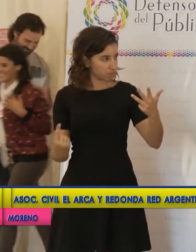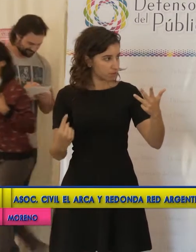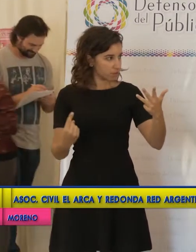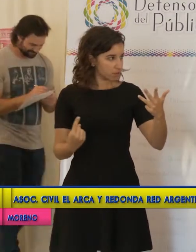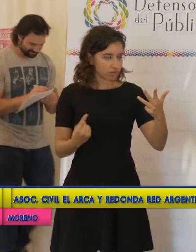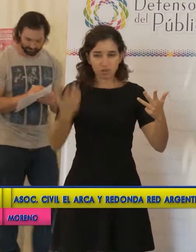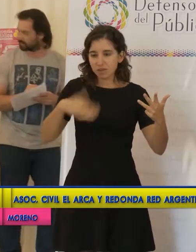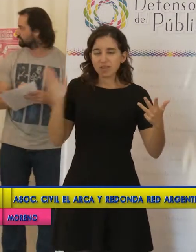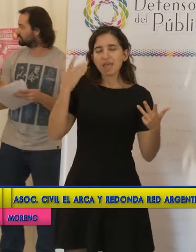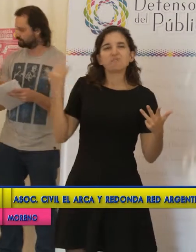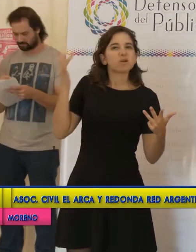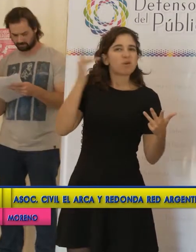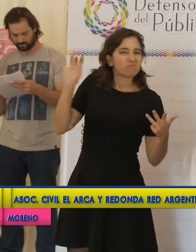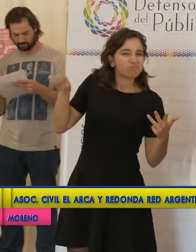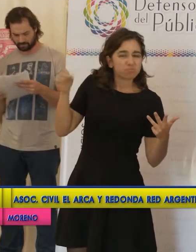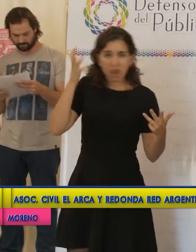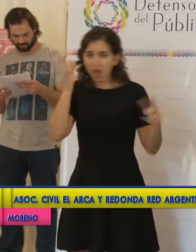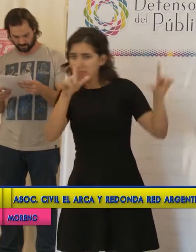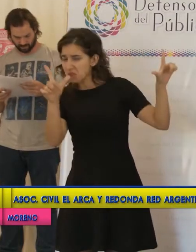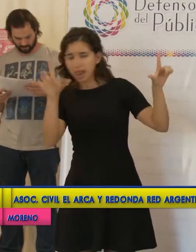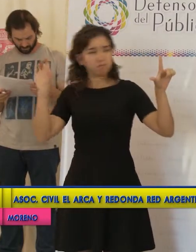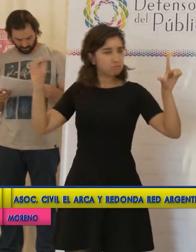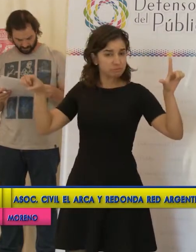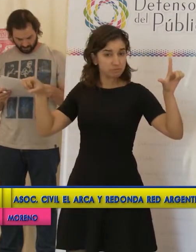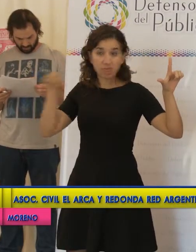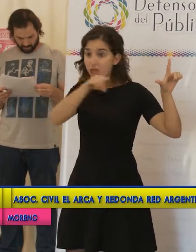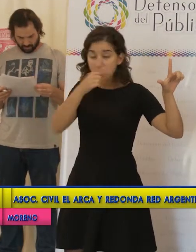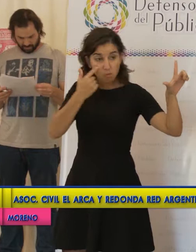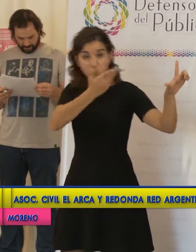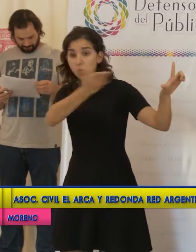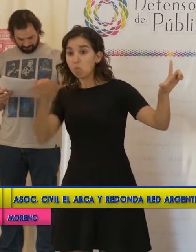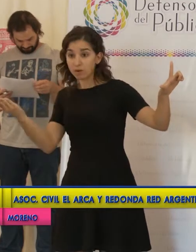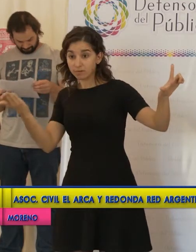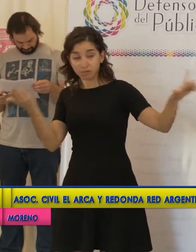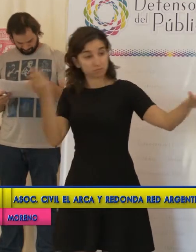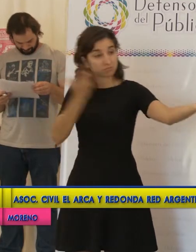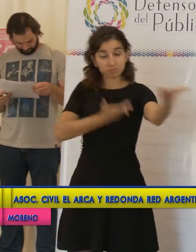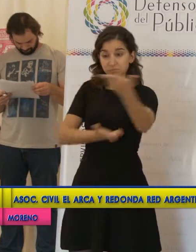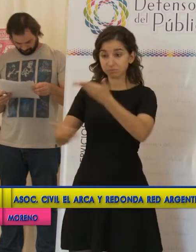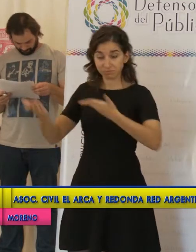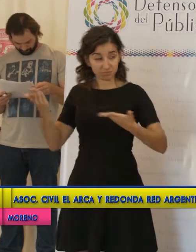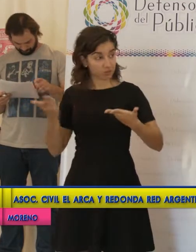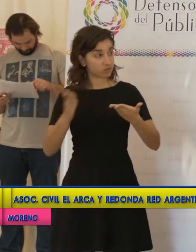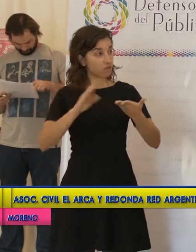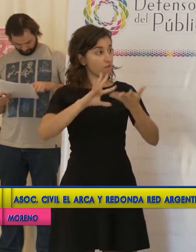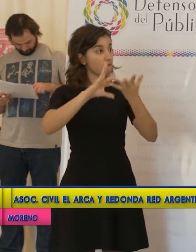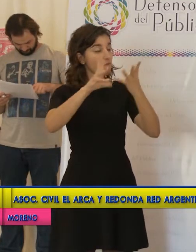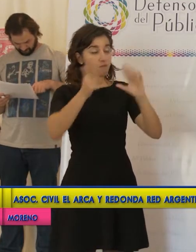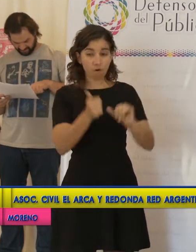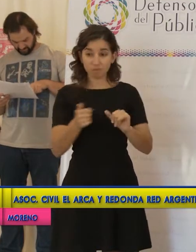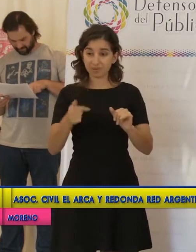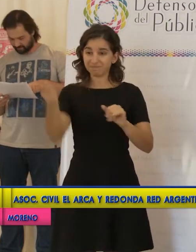no las solemos escuchar ni en las radios ni en los medios, que puedan estar circulando, y lo que hicimos a través de la red